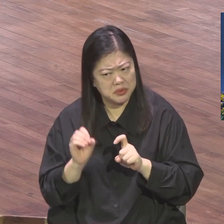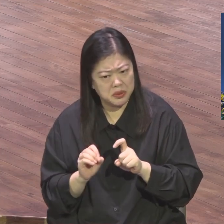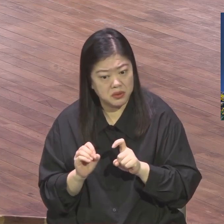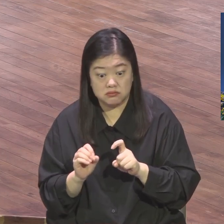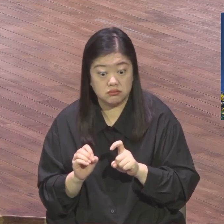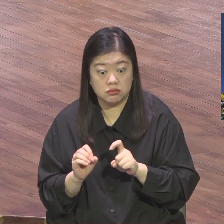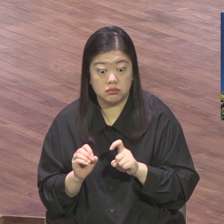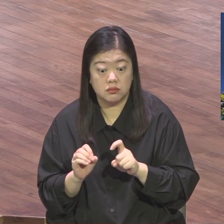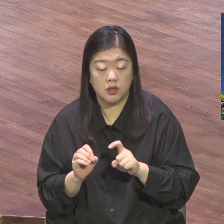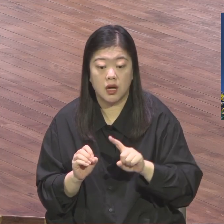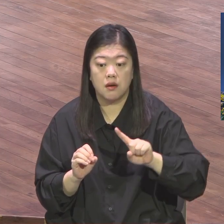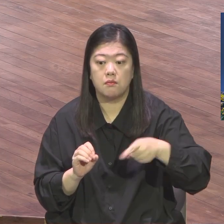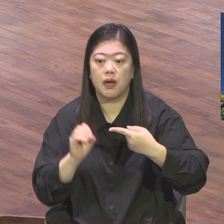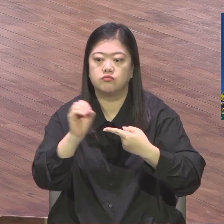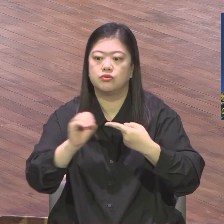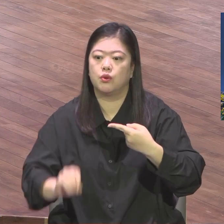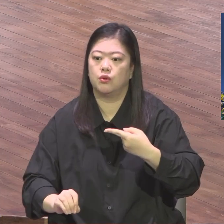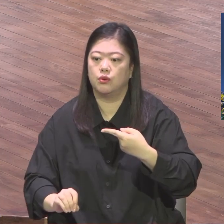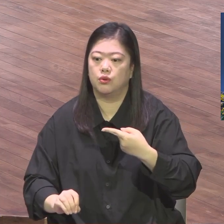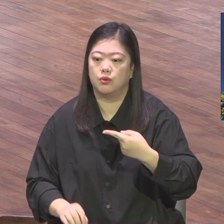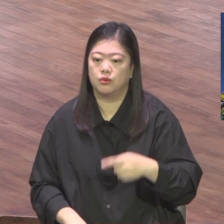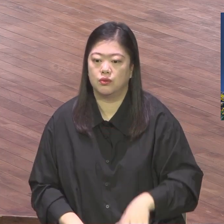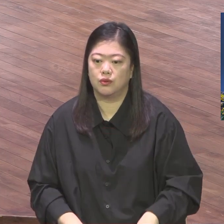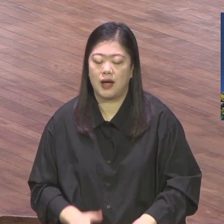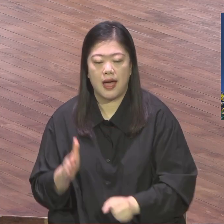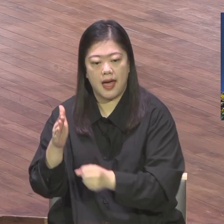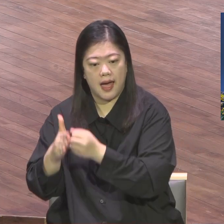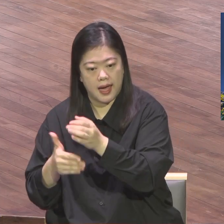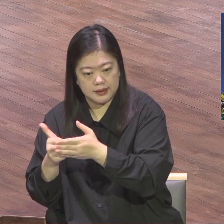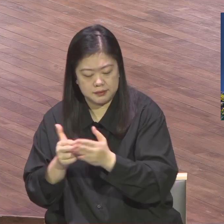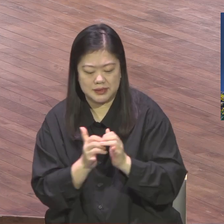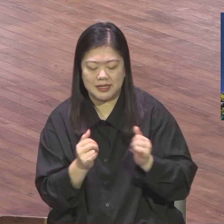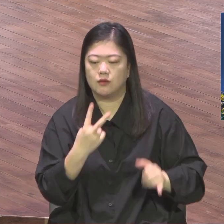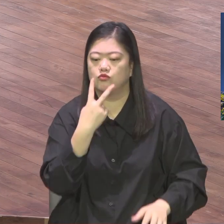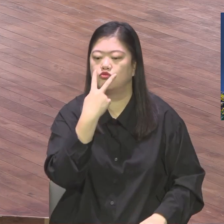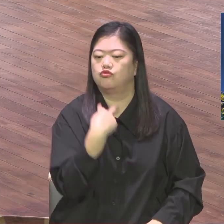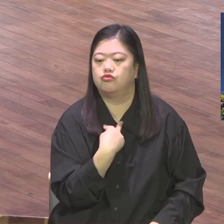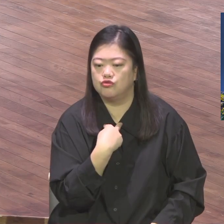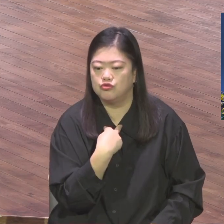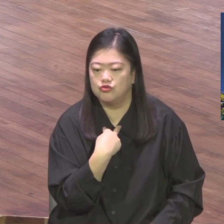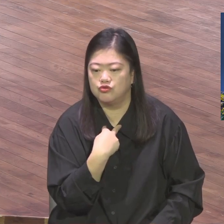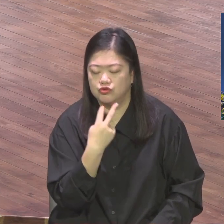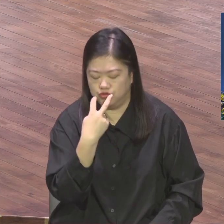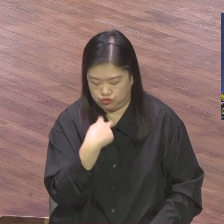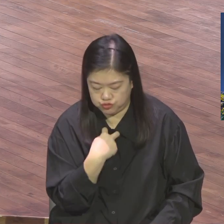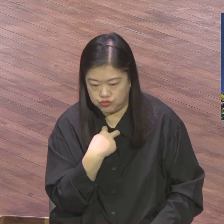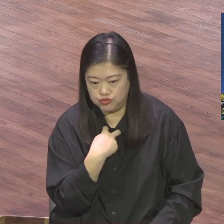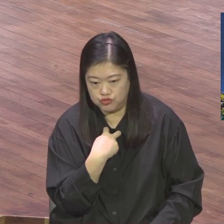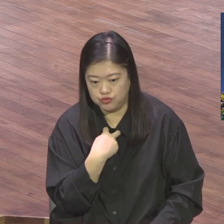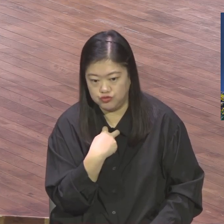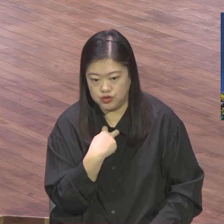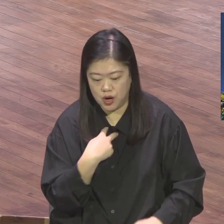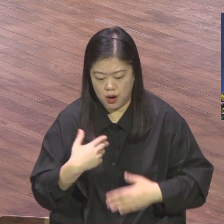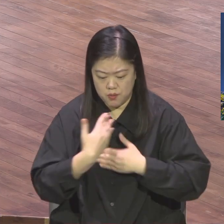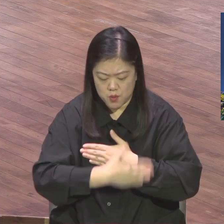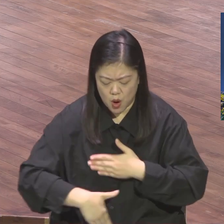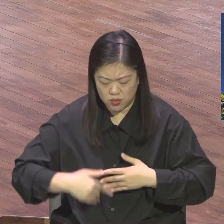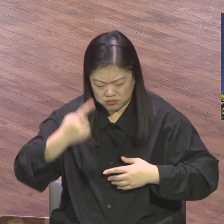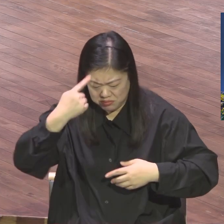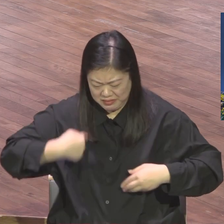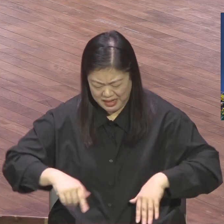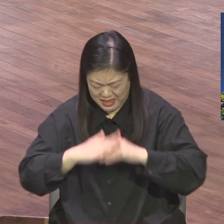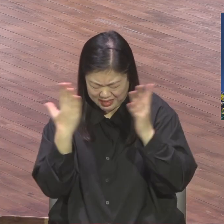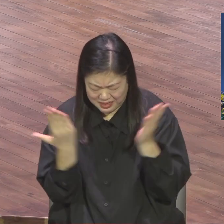여기서 1% 빠지면 이단입니다. 이단. 100% 하나님이시고 100% 인간이다. 완전한 인간으로서 우리가